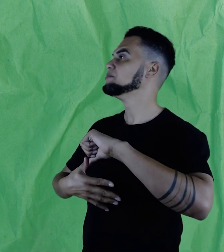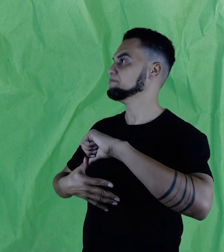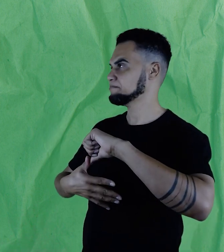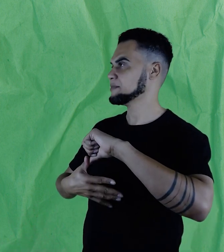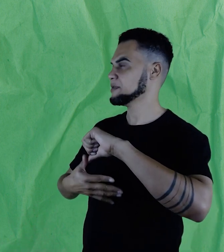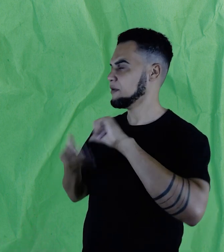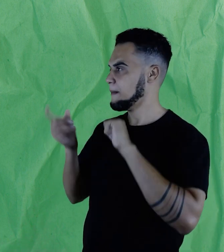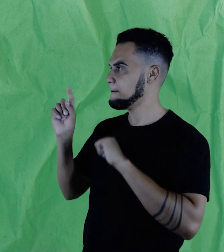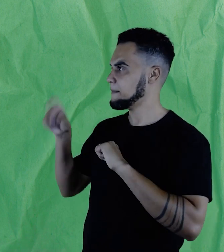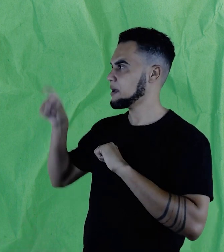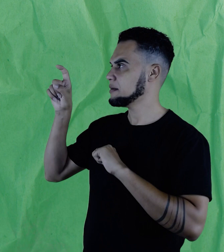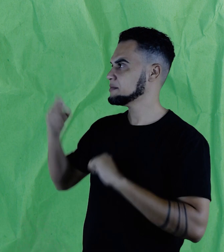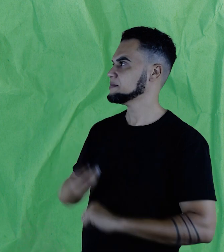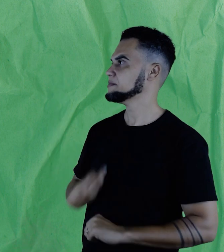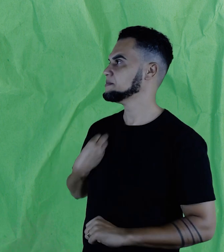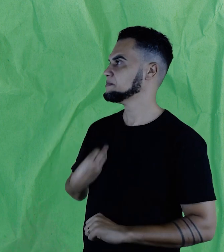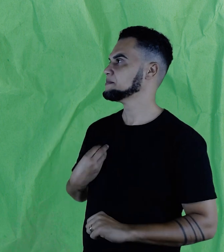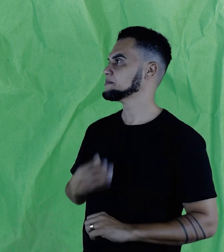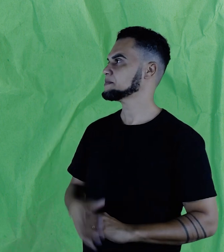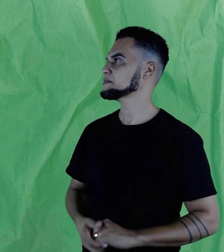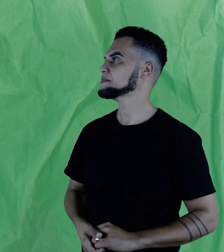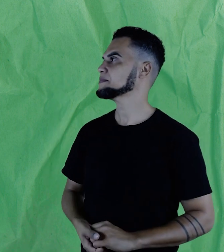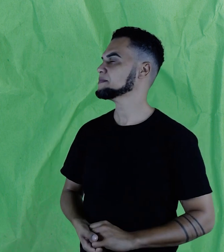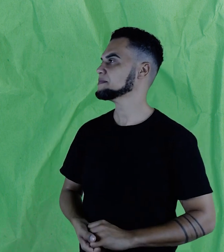e vou mandar ativar.